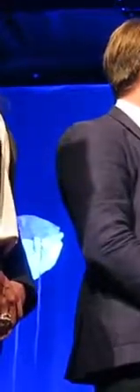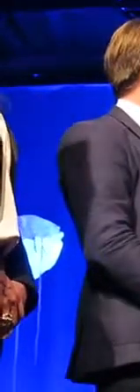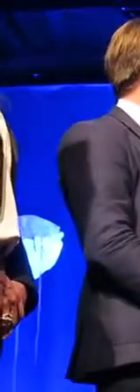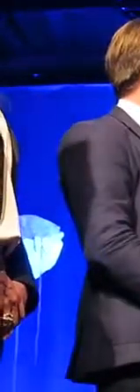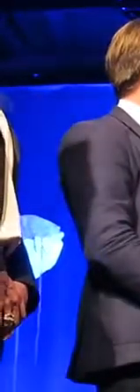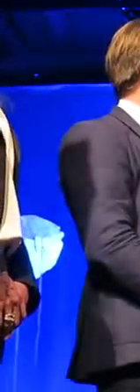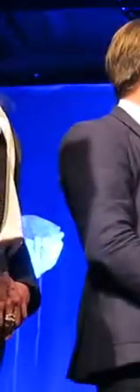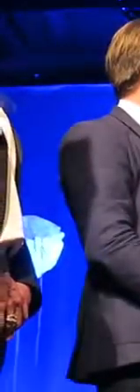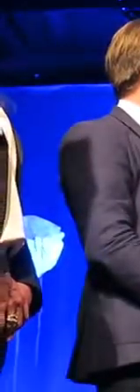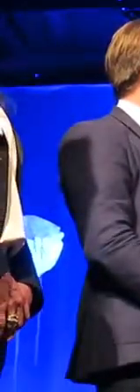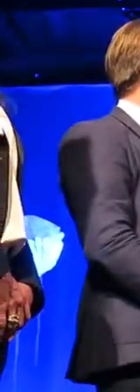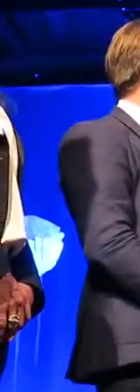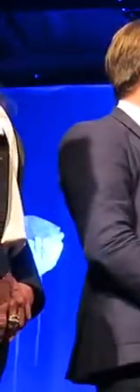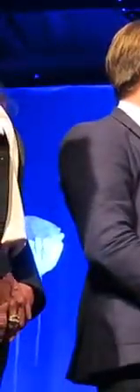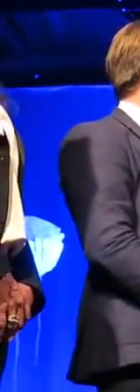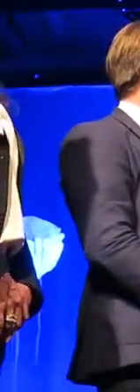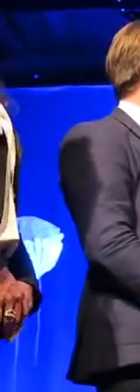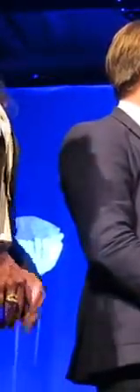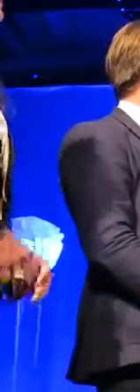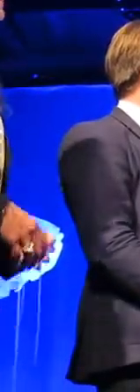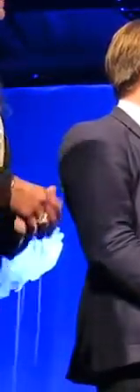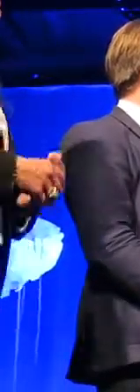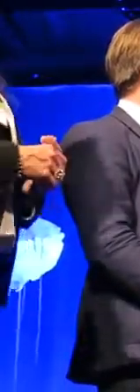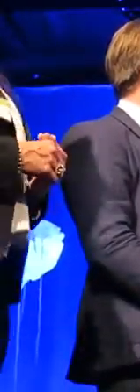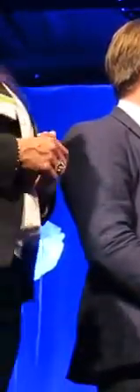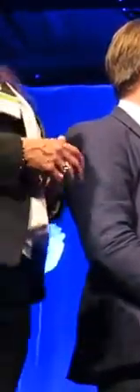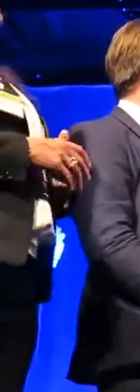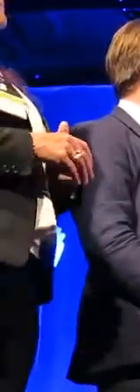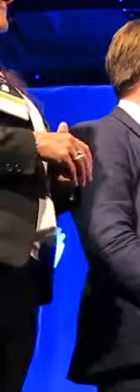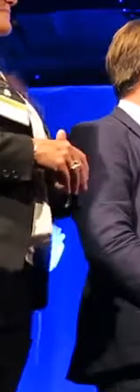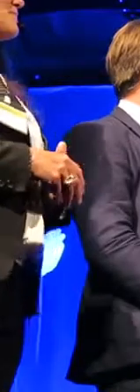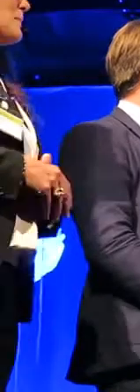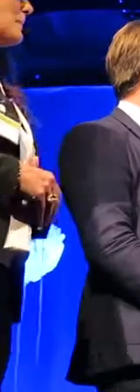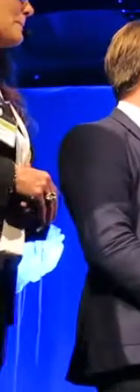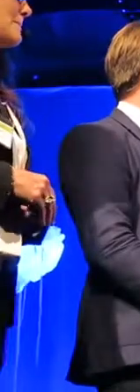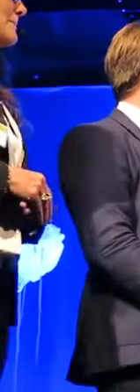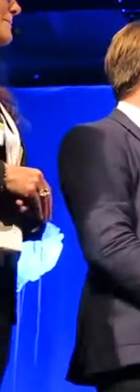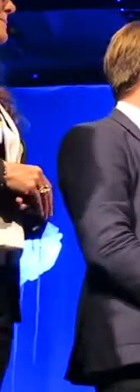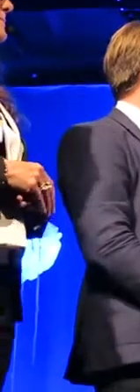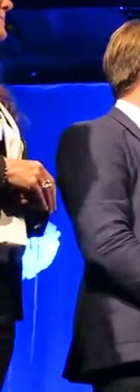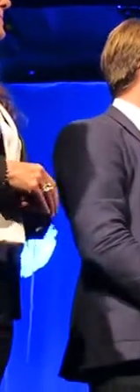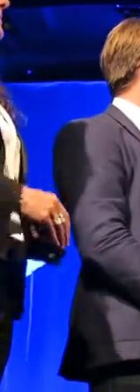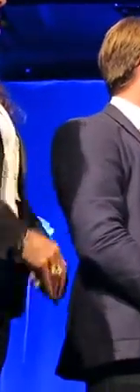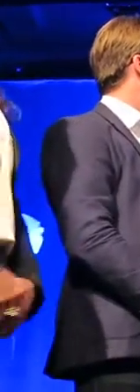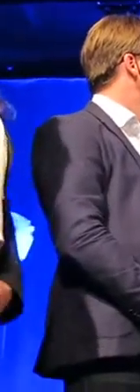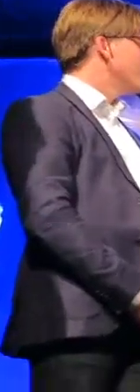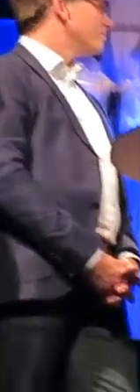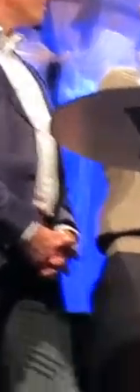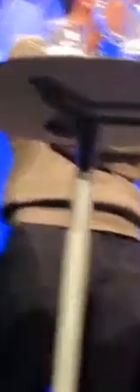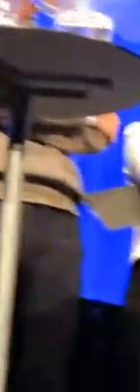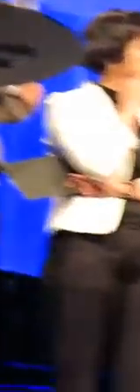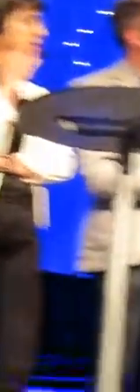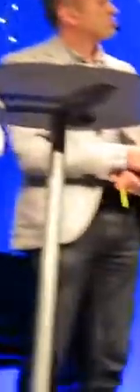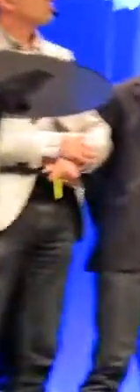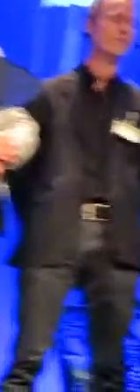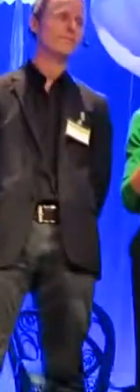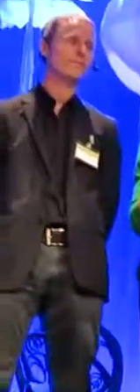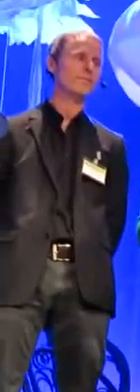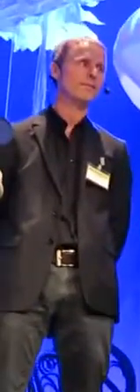kan använda och liksom förändra världen med. Får man säga, för några år sedan, bara ett fåtal år sedan, så lät det så här